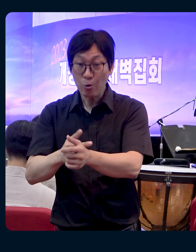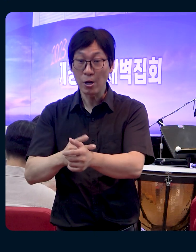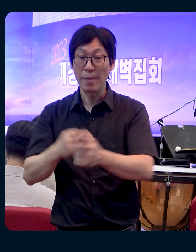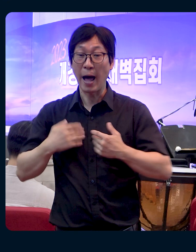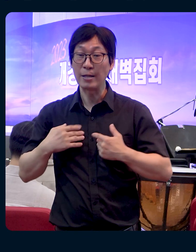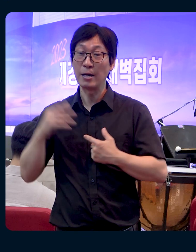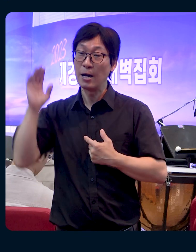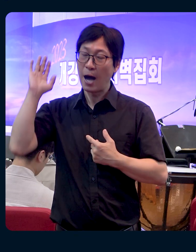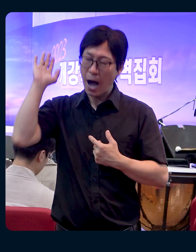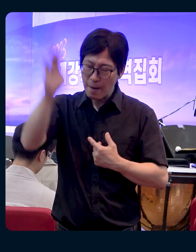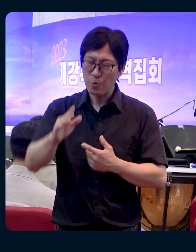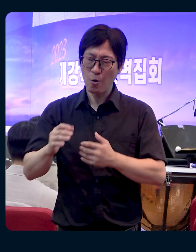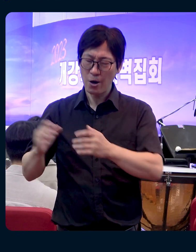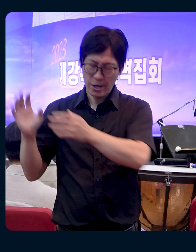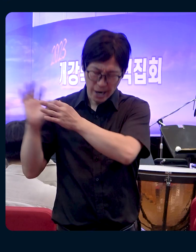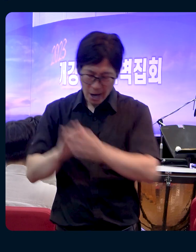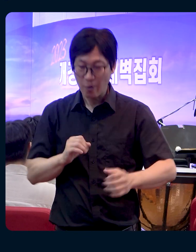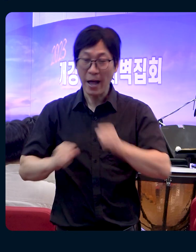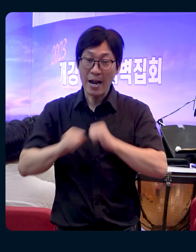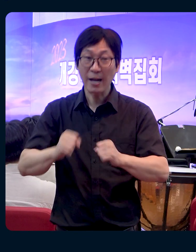부름의 상을 위하여 달려가느라 말이죠.